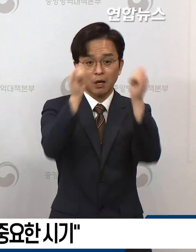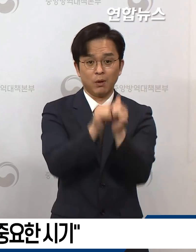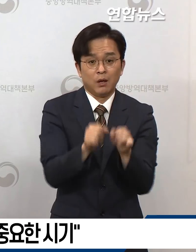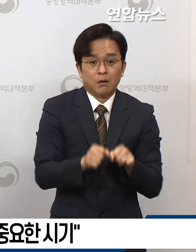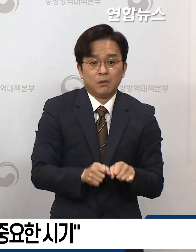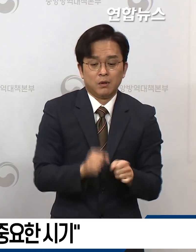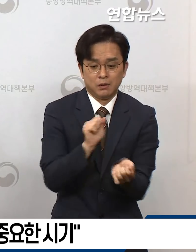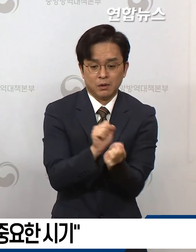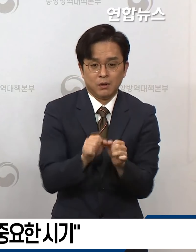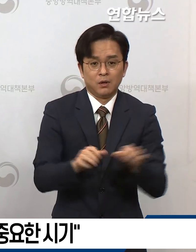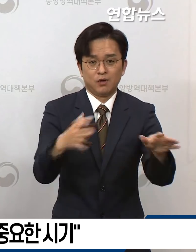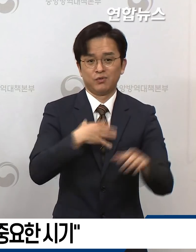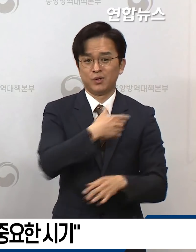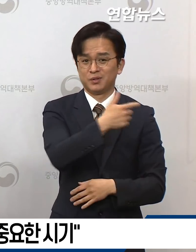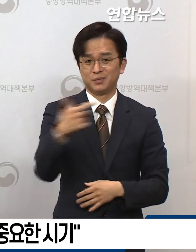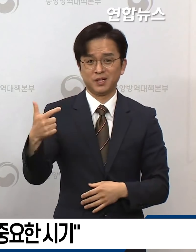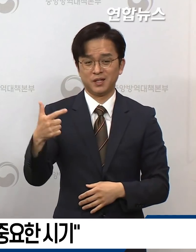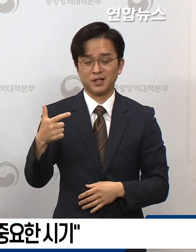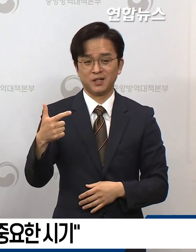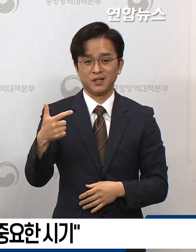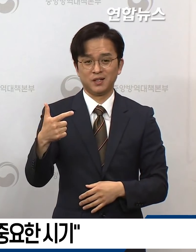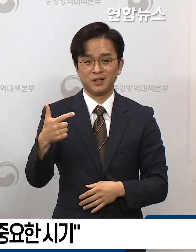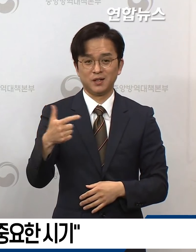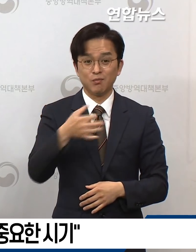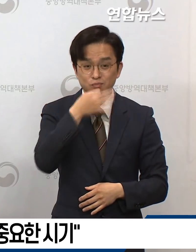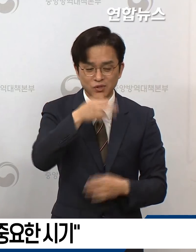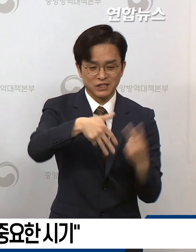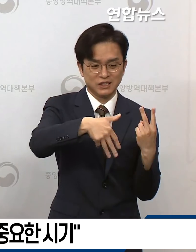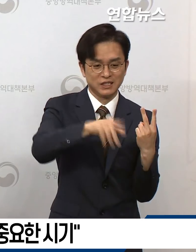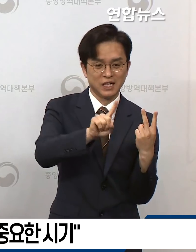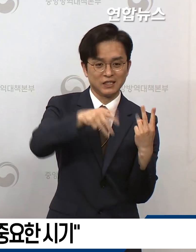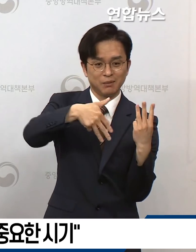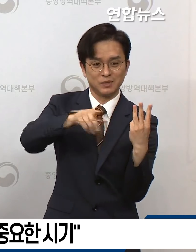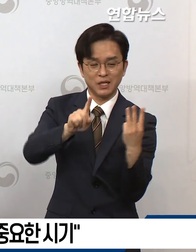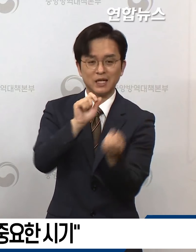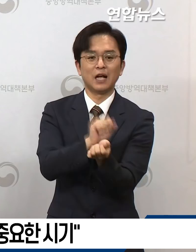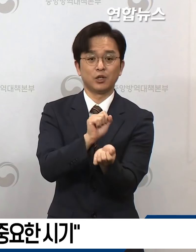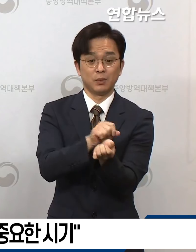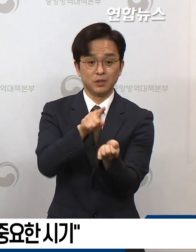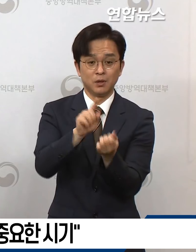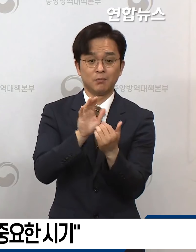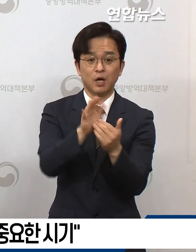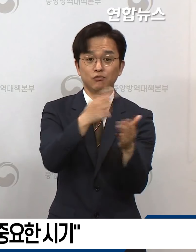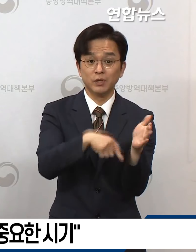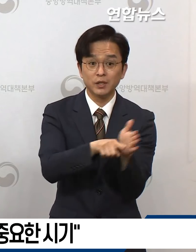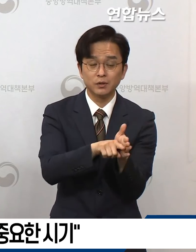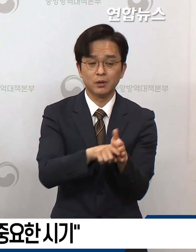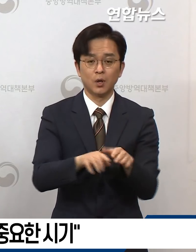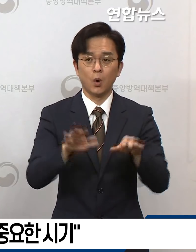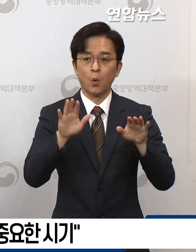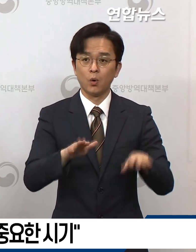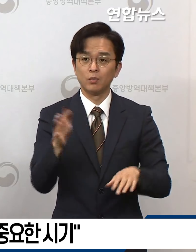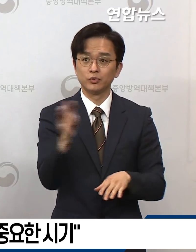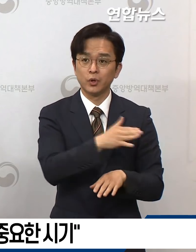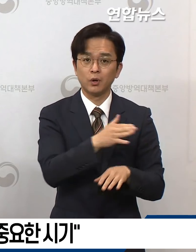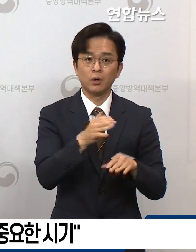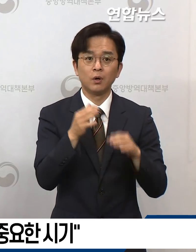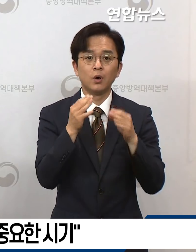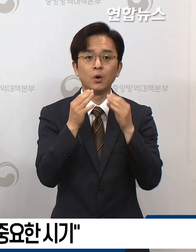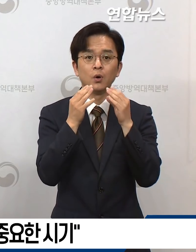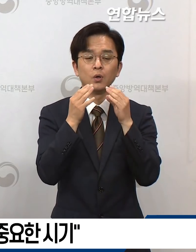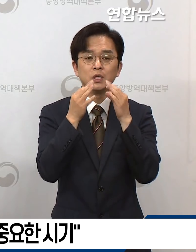상황입니다. 2차, 3차 전파로 인한 확산을 최소화하기 위해서는 이번 주가 매우